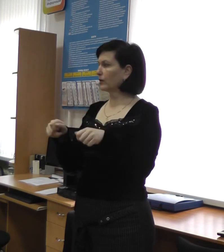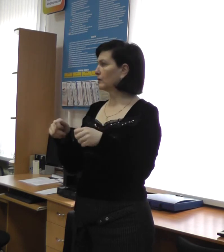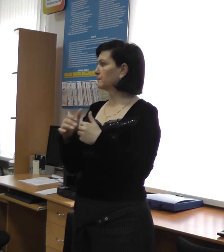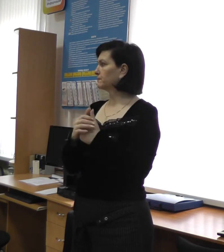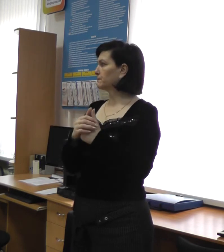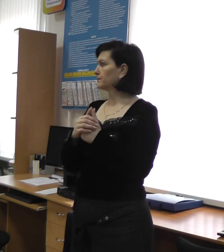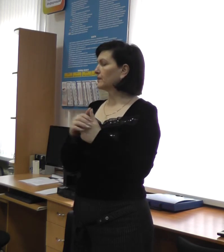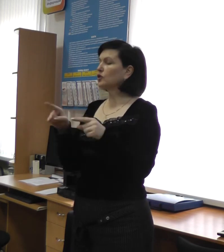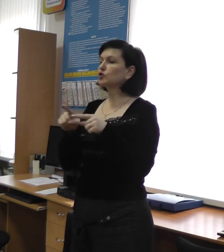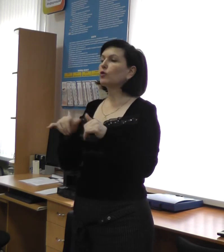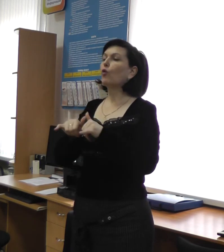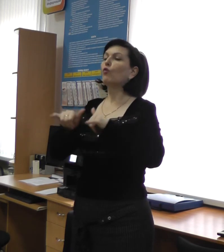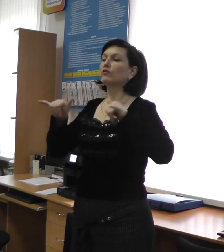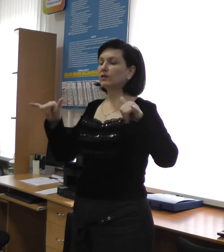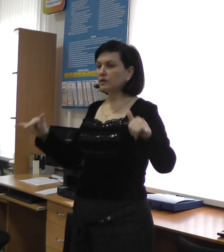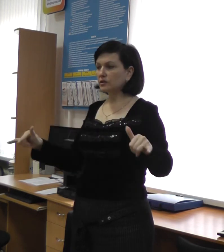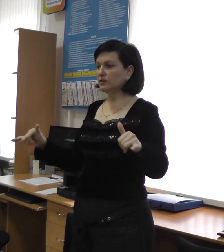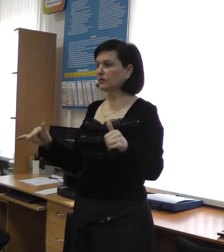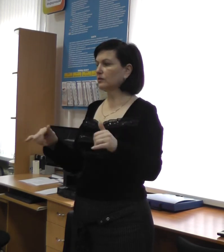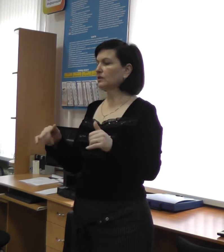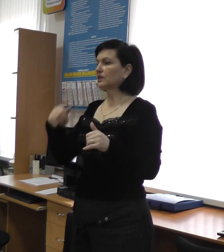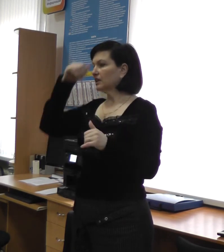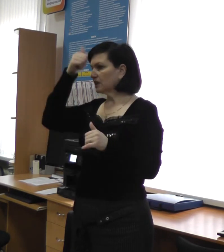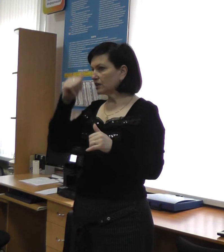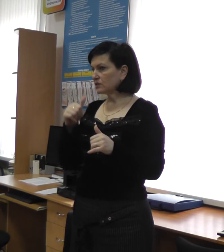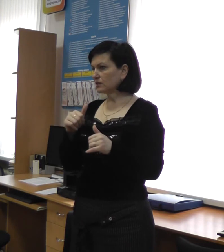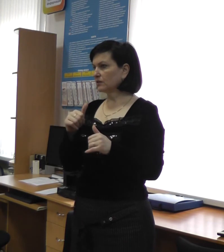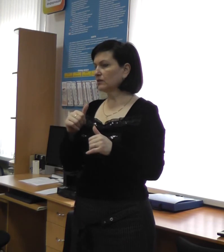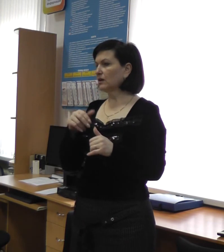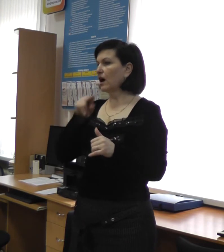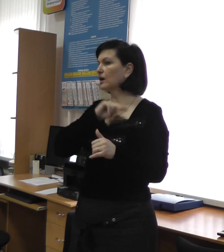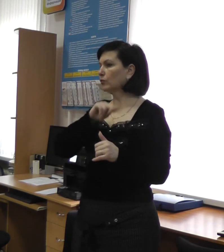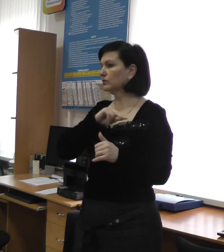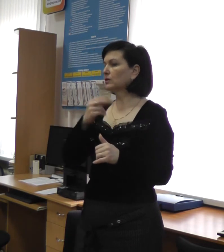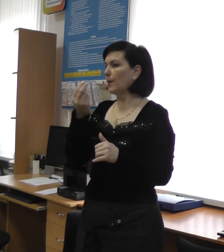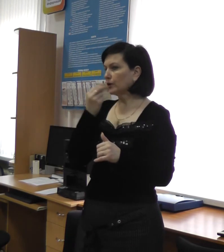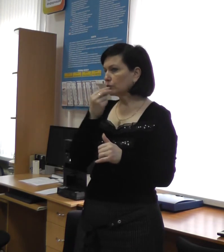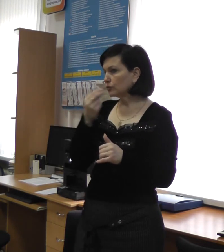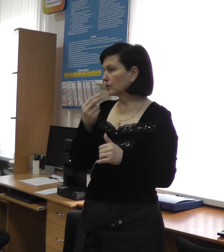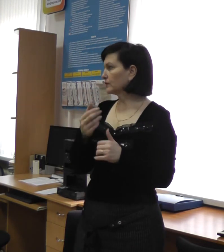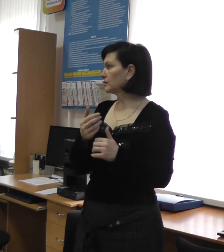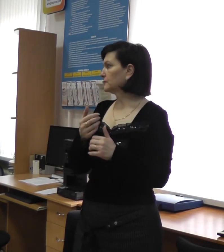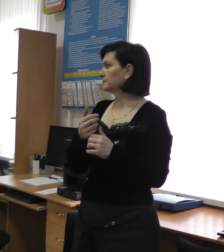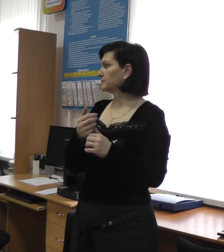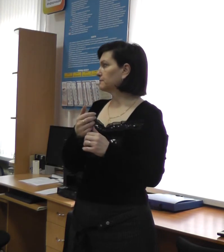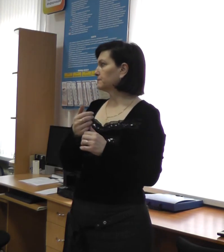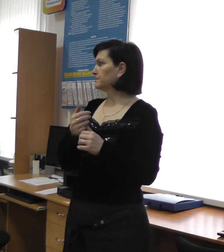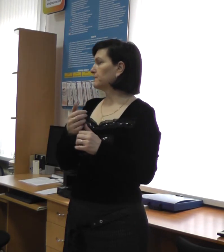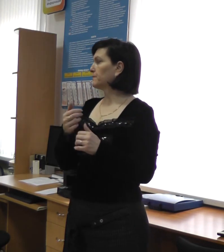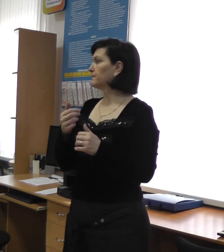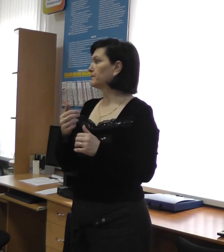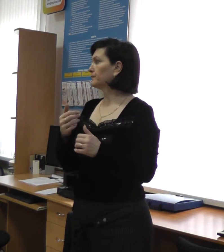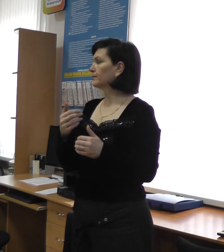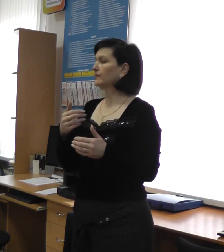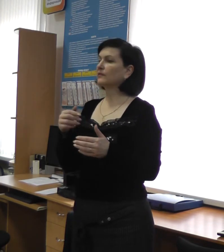обеспечения максимального информирования греческих предпринимателей о продуктах и услугах, предоставляемых, производимых